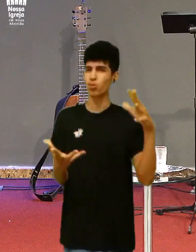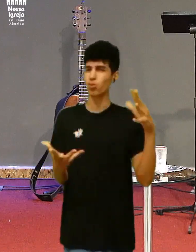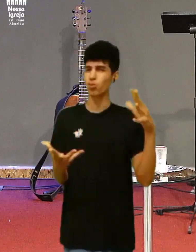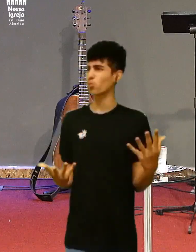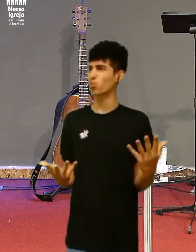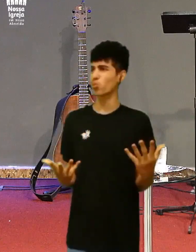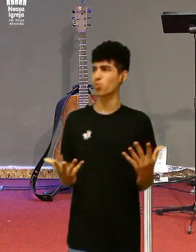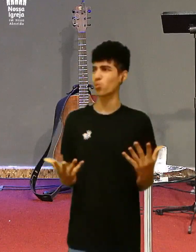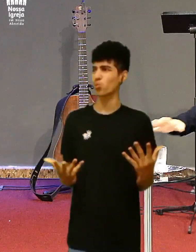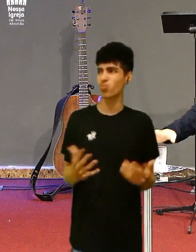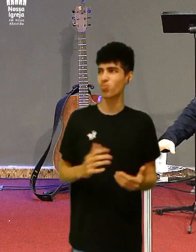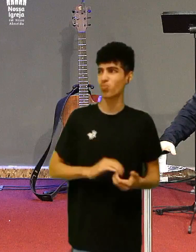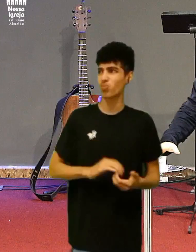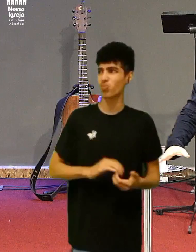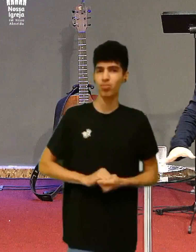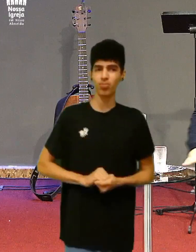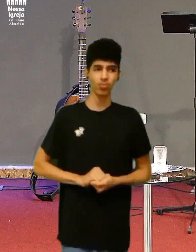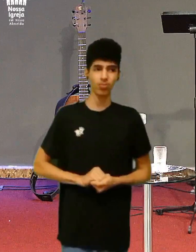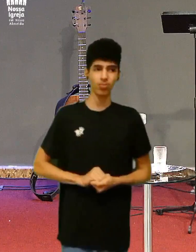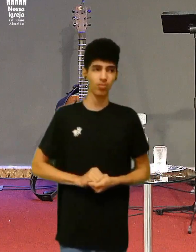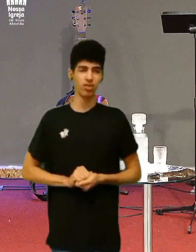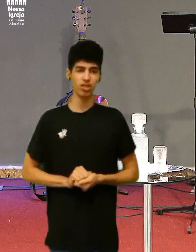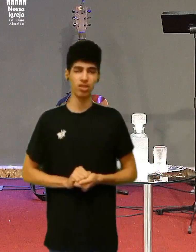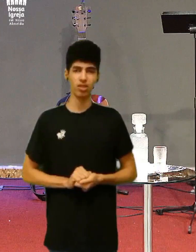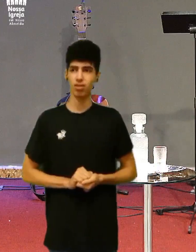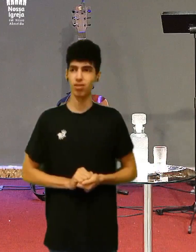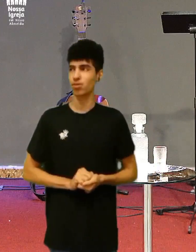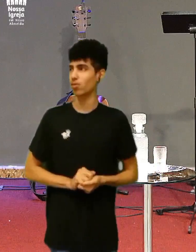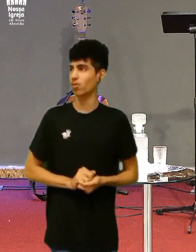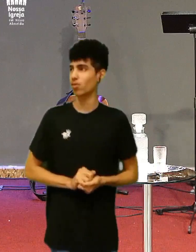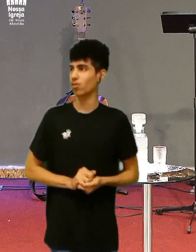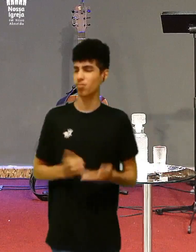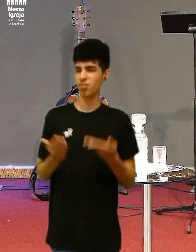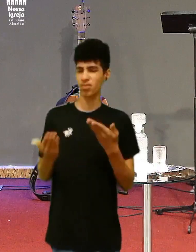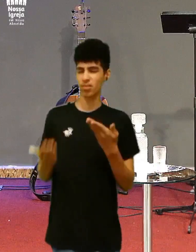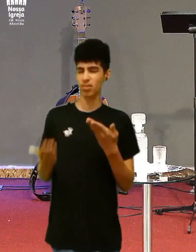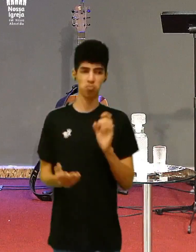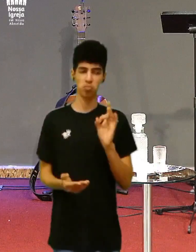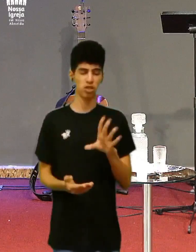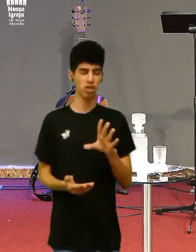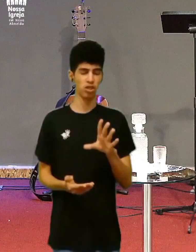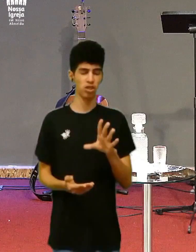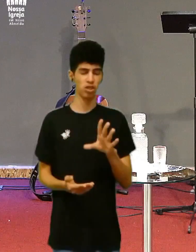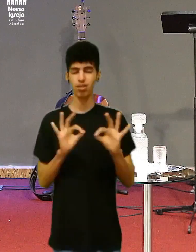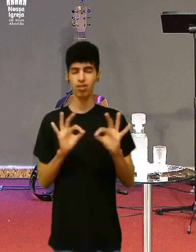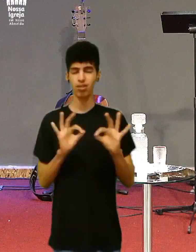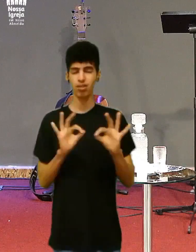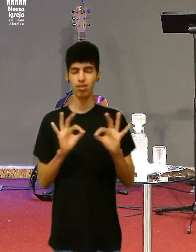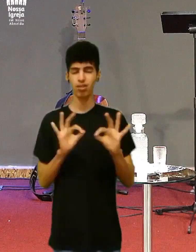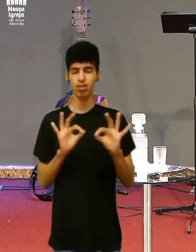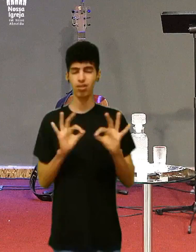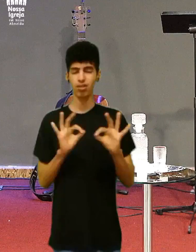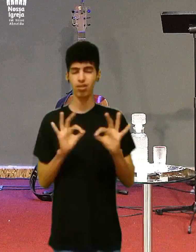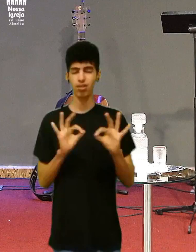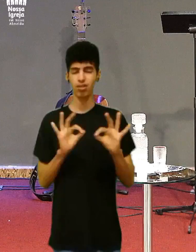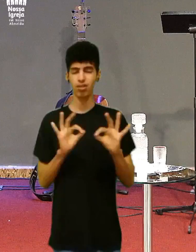emocional, sem técnica de persuasão, desse jeito, cru e simples, o povo entra em desespero do nada, a